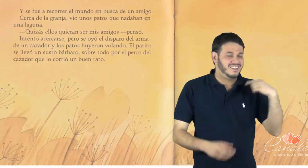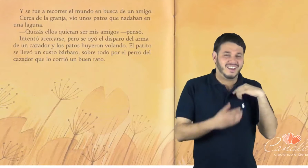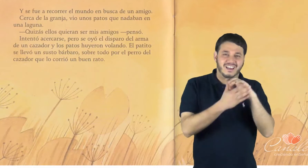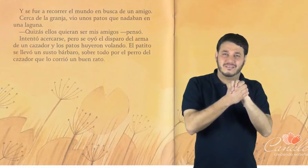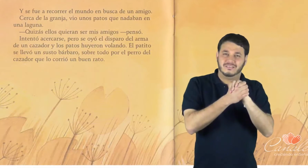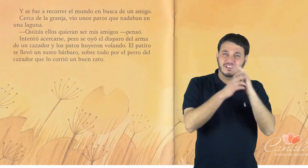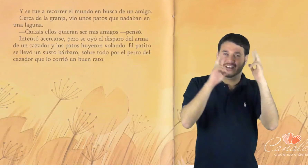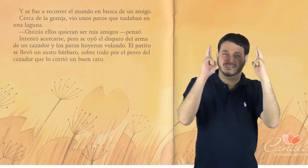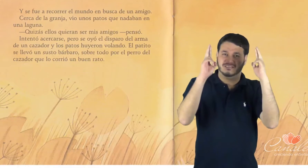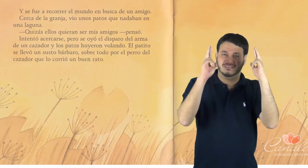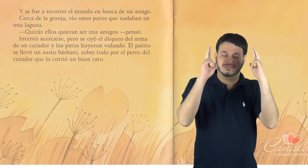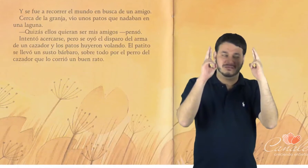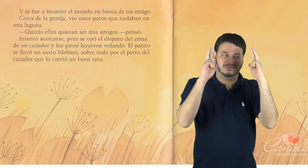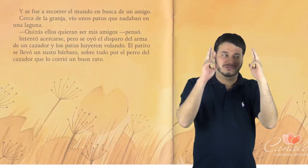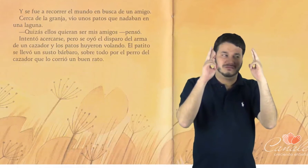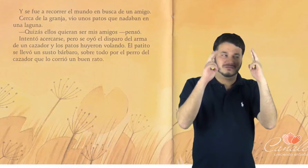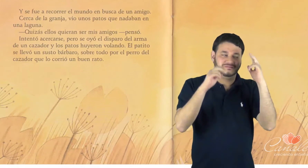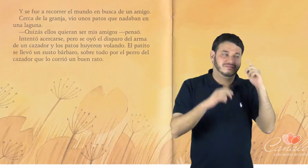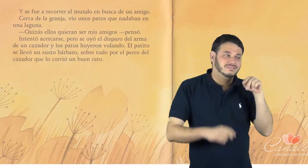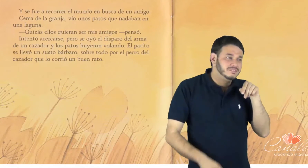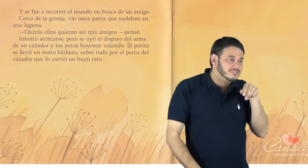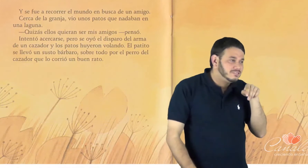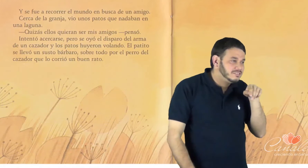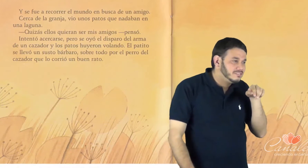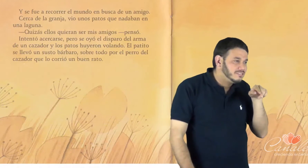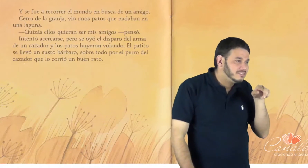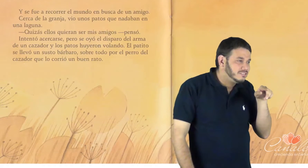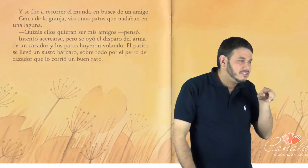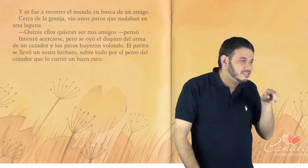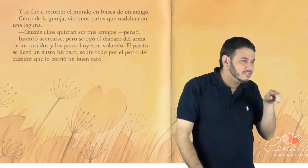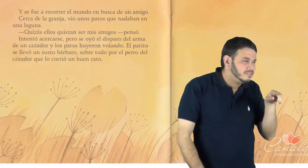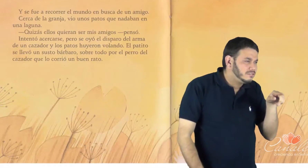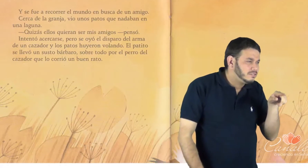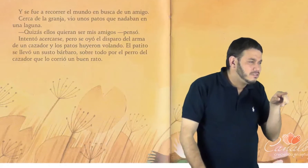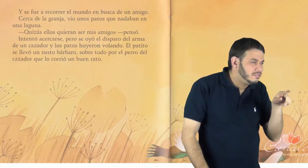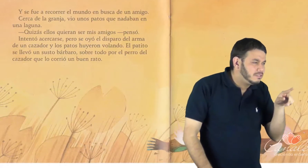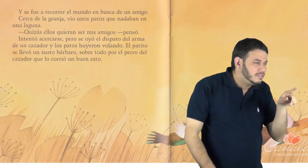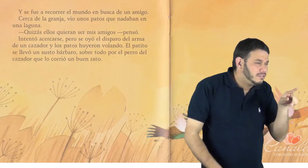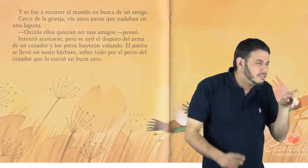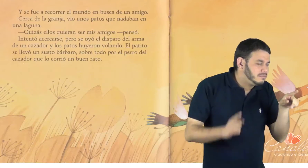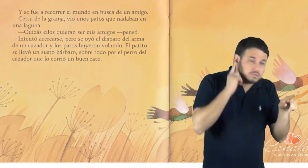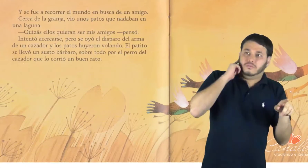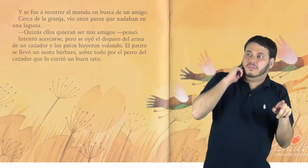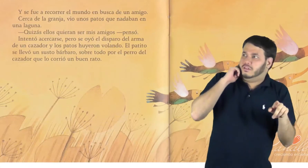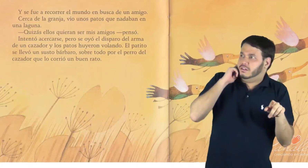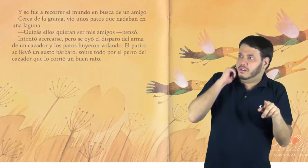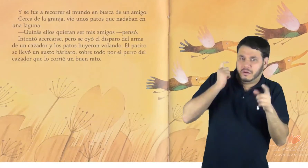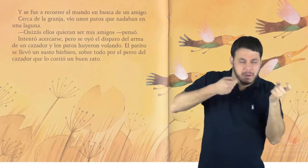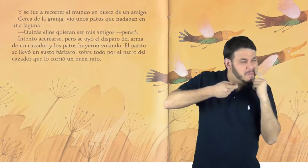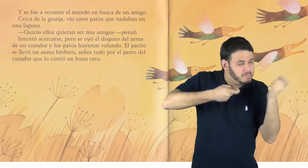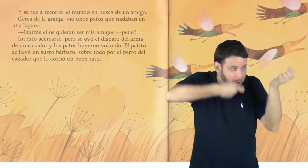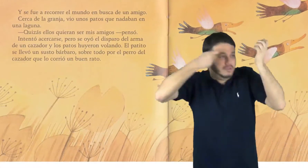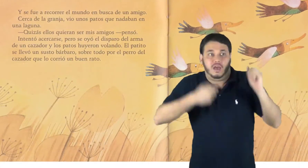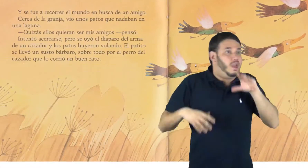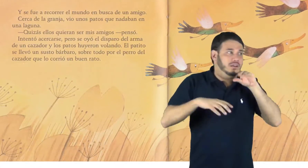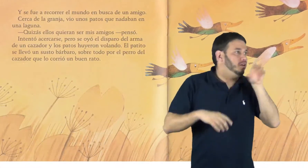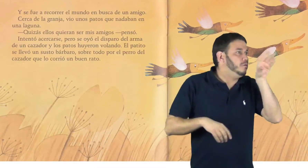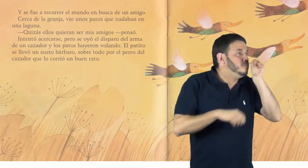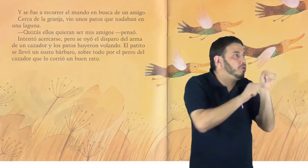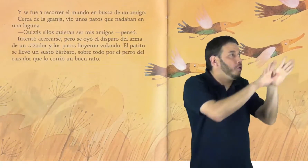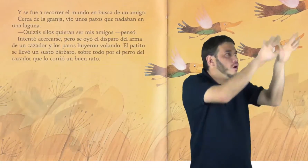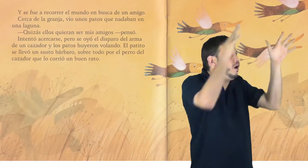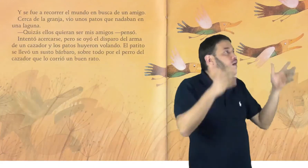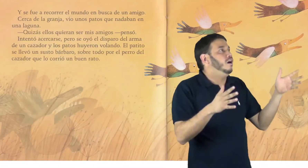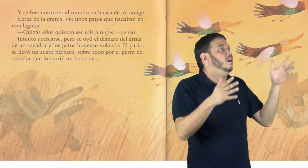pero se oyó el disparo del arma de un cazador y los patos huyeron volando el patito se